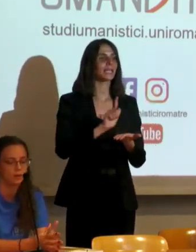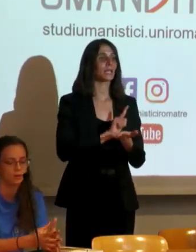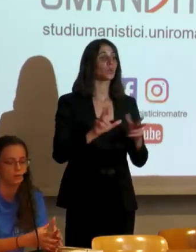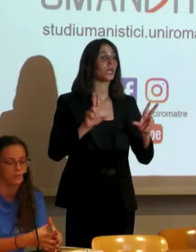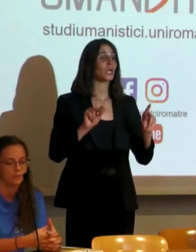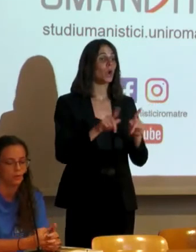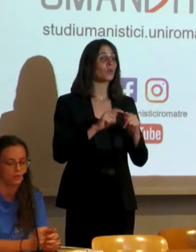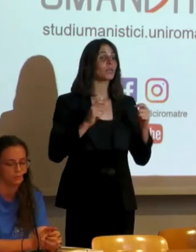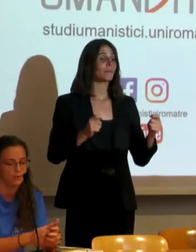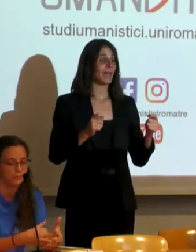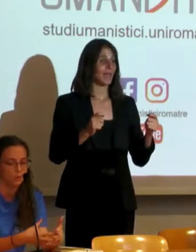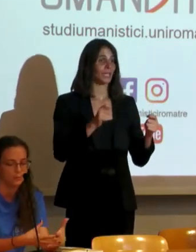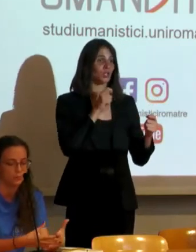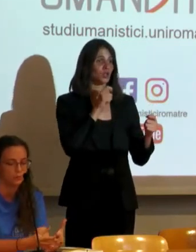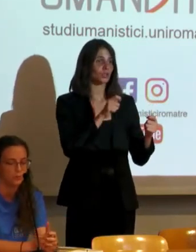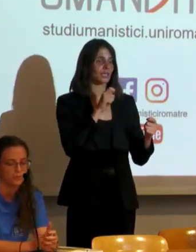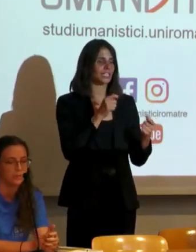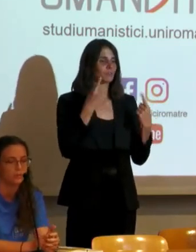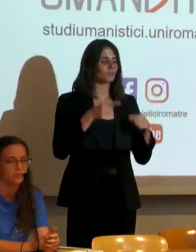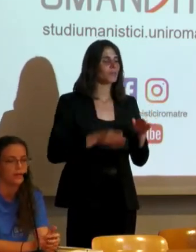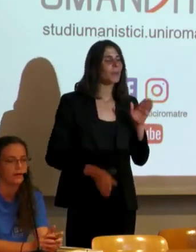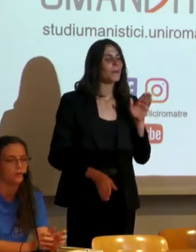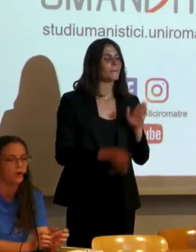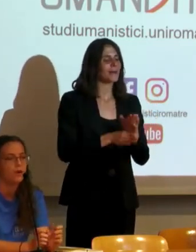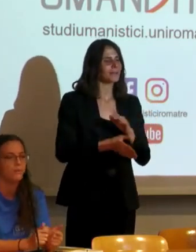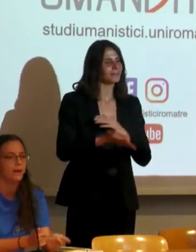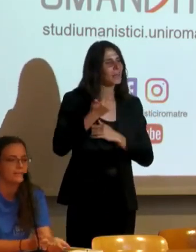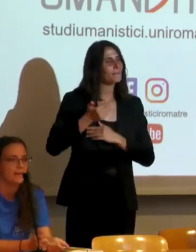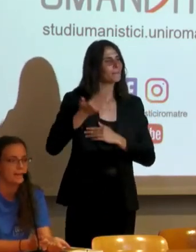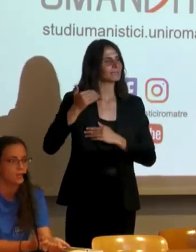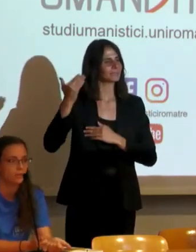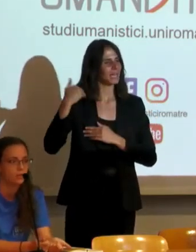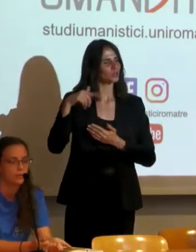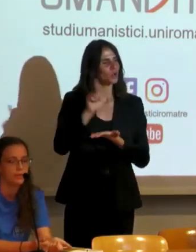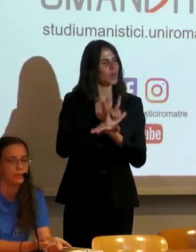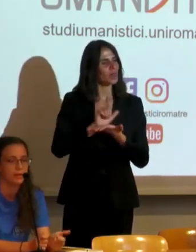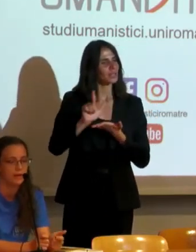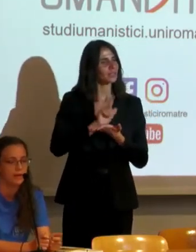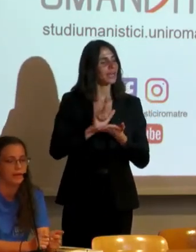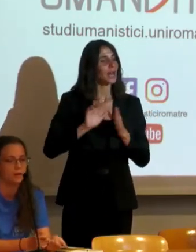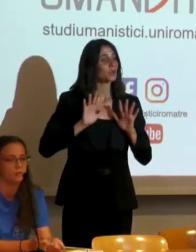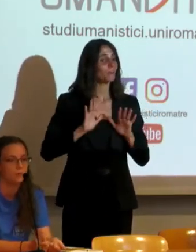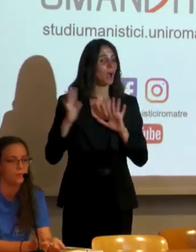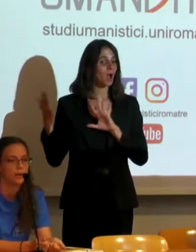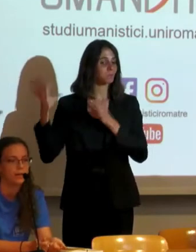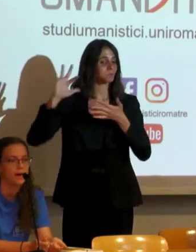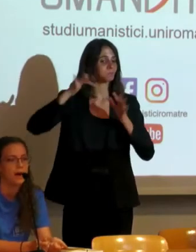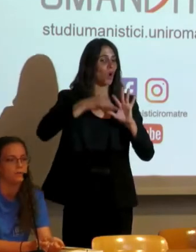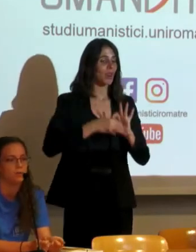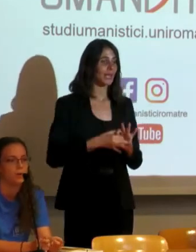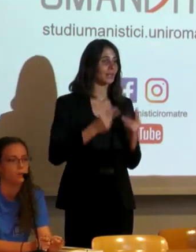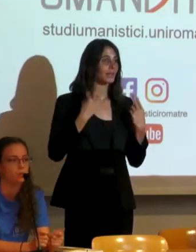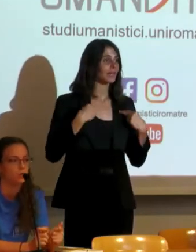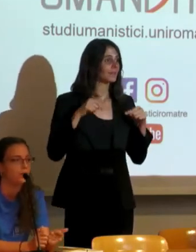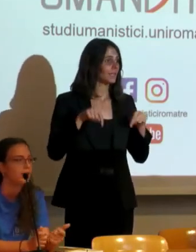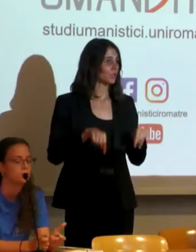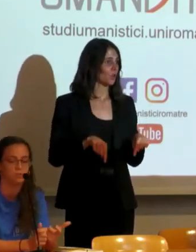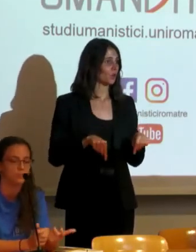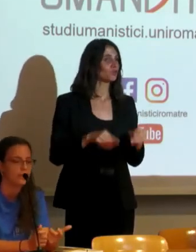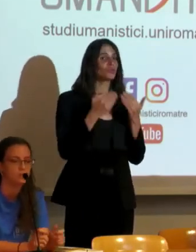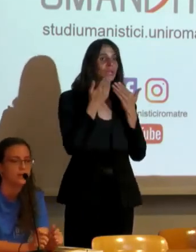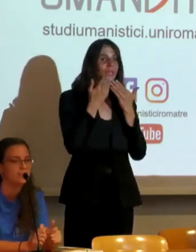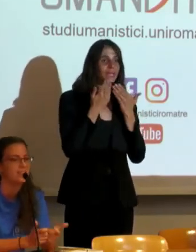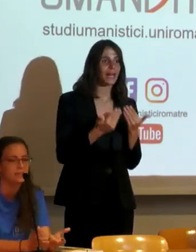da una memoria appunto del passato letterario, ma che si aggancia fortemente alla contemporaneità, soprattutto